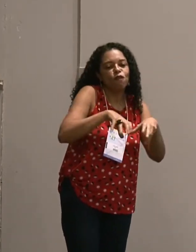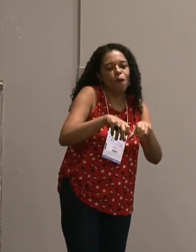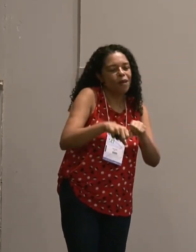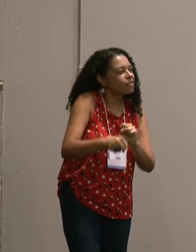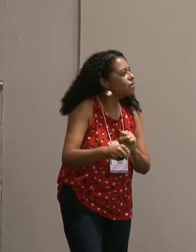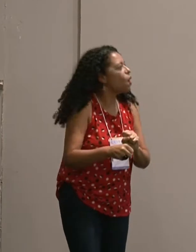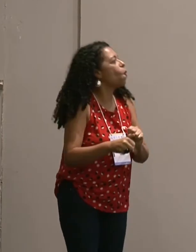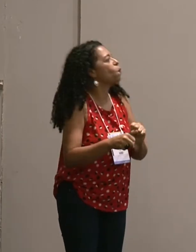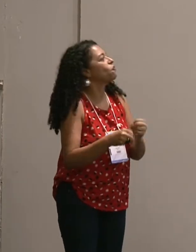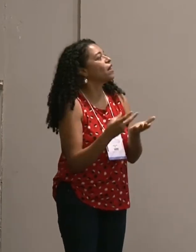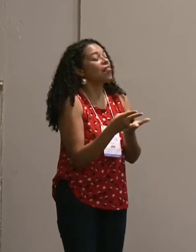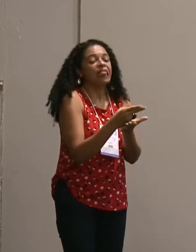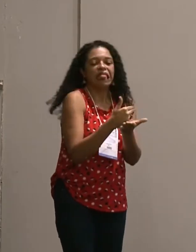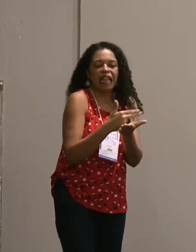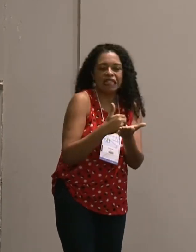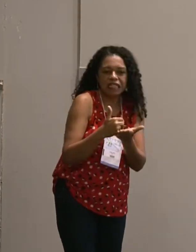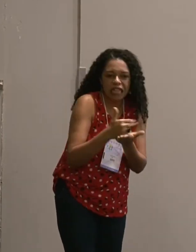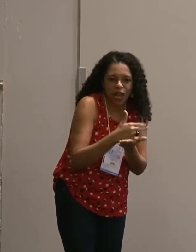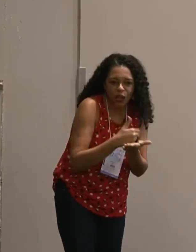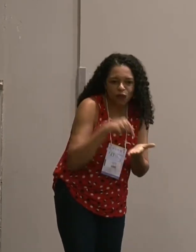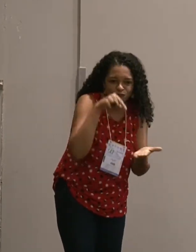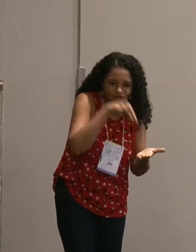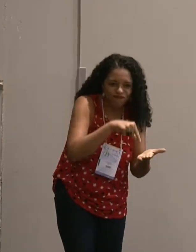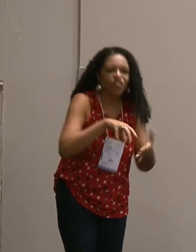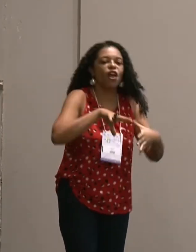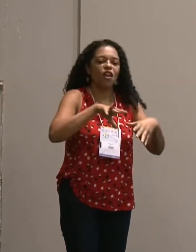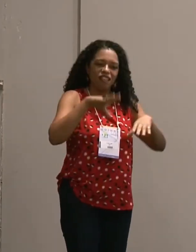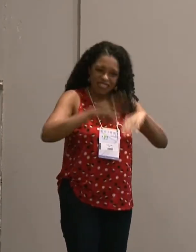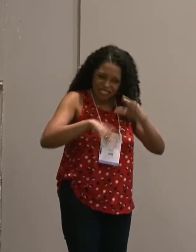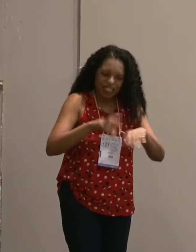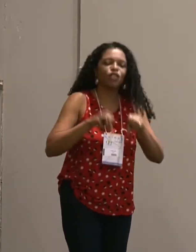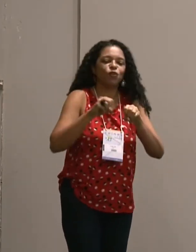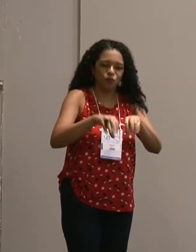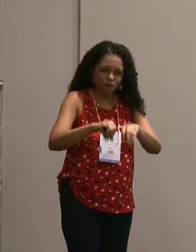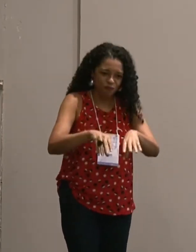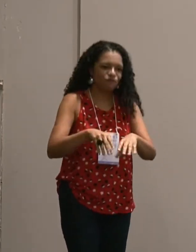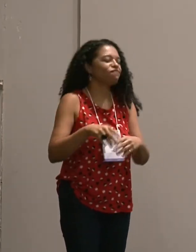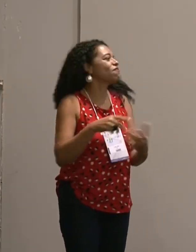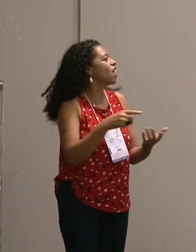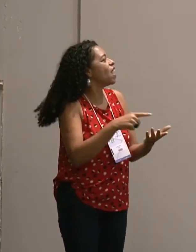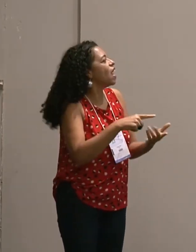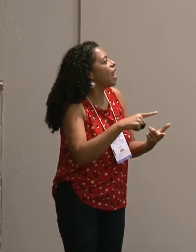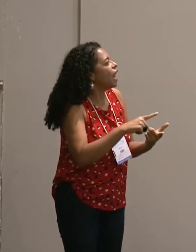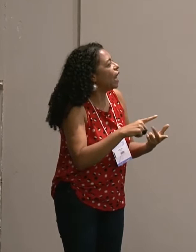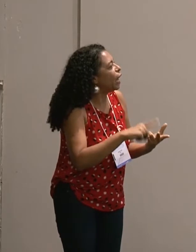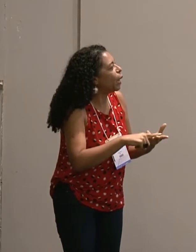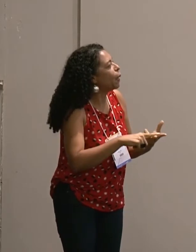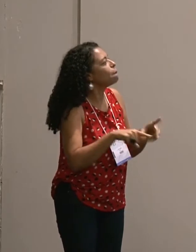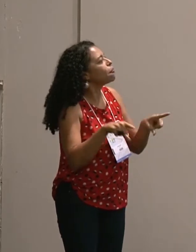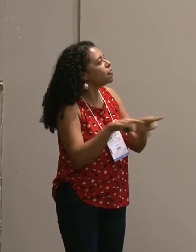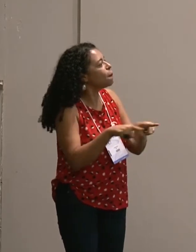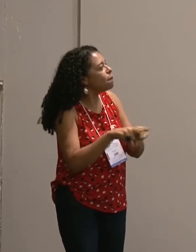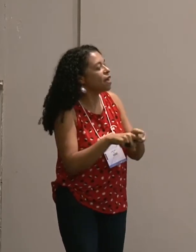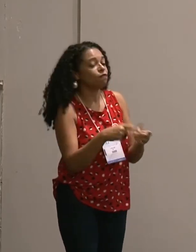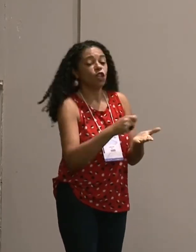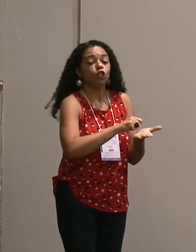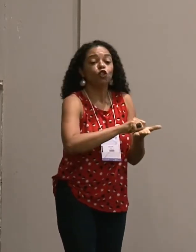Propostas de informação de curso profissional de desenho também